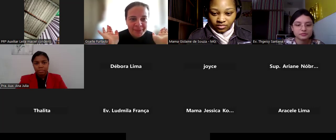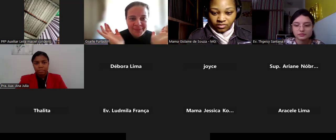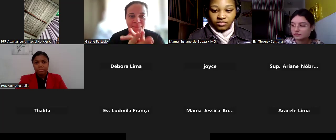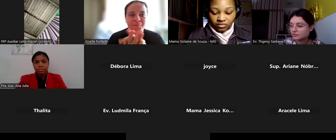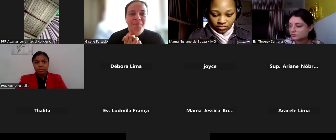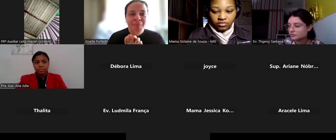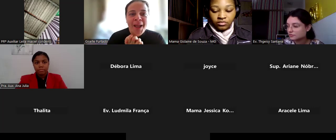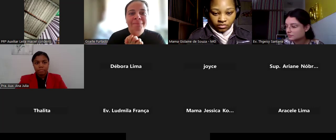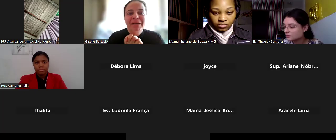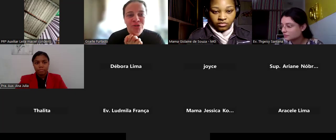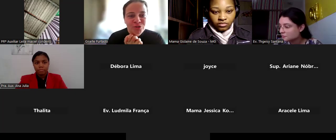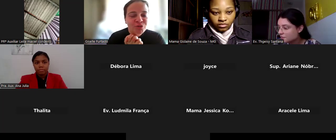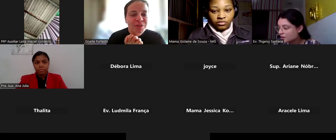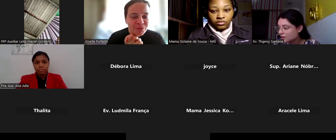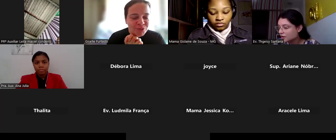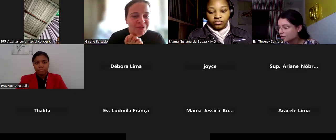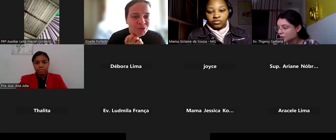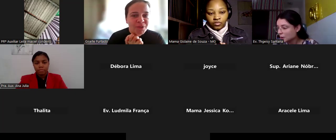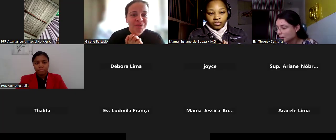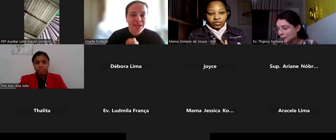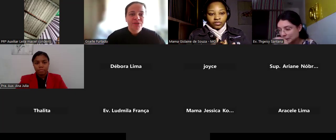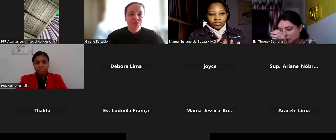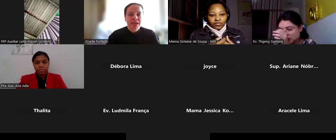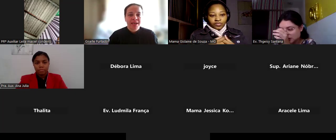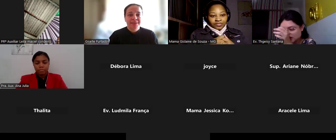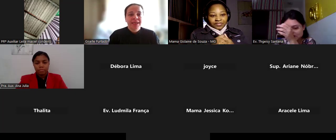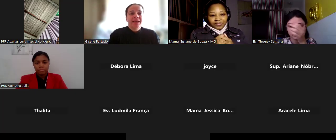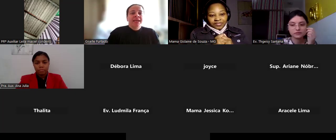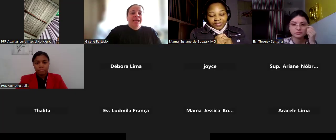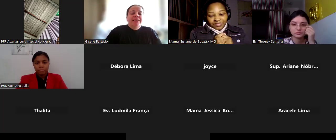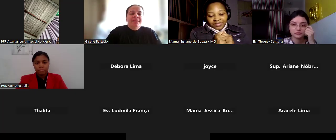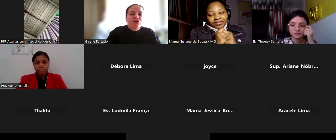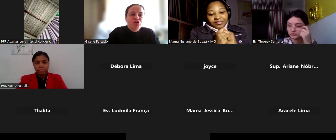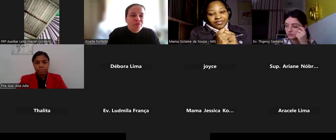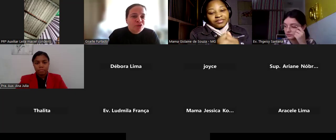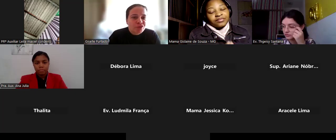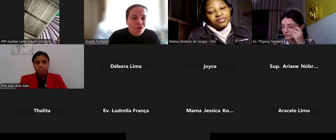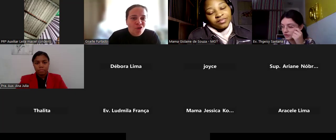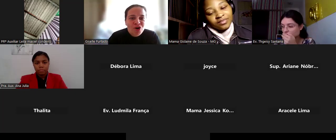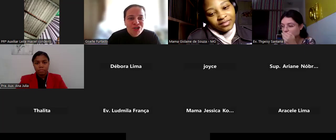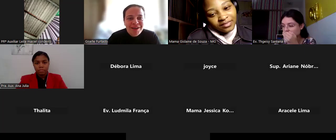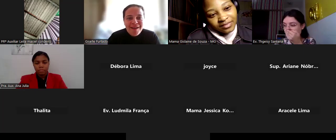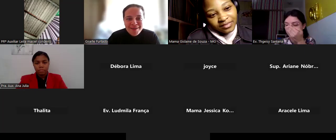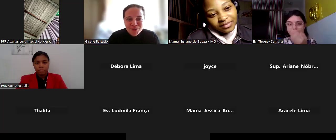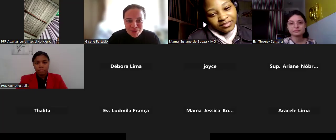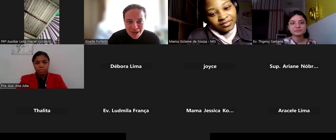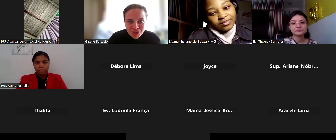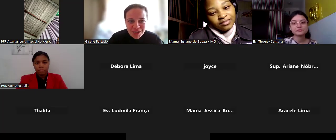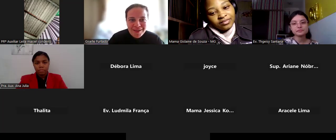cabeça. Tá? Mas os números têm os seus sinais. E eles têm os números ordinais e os cardinais.